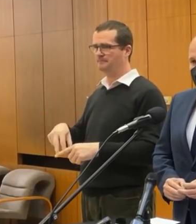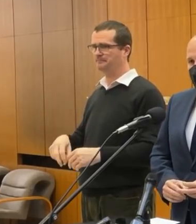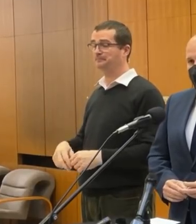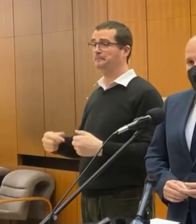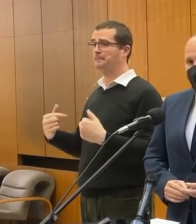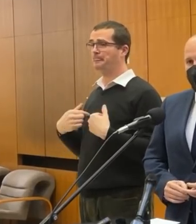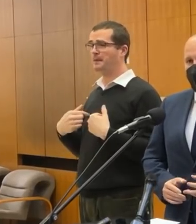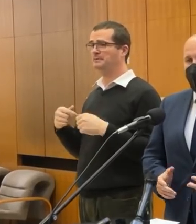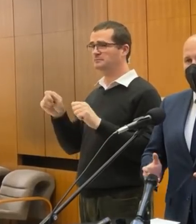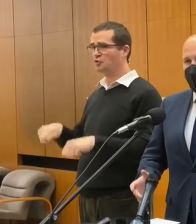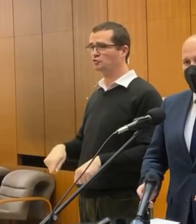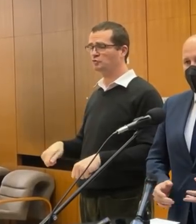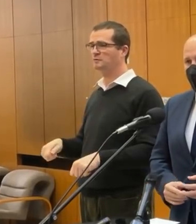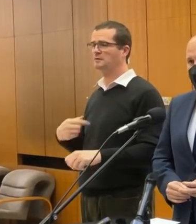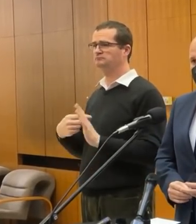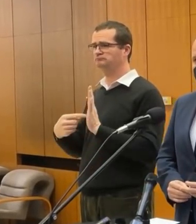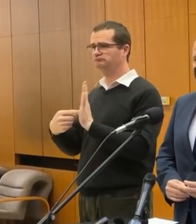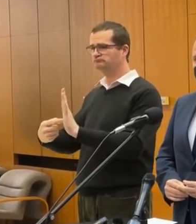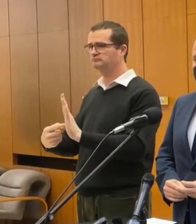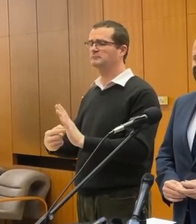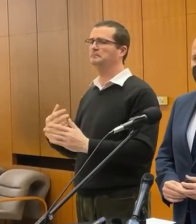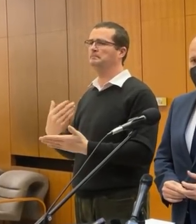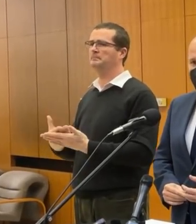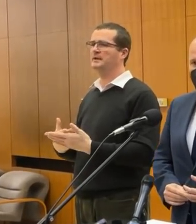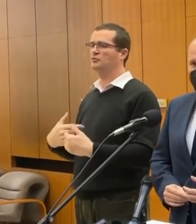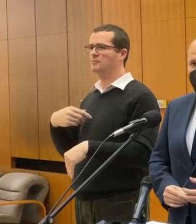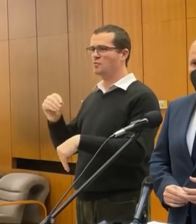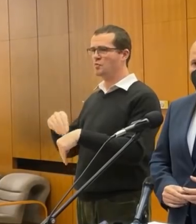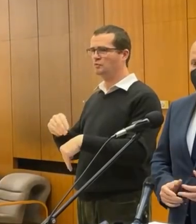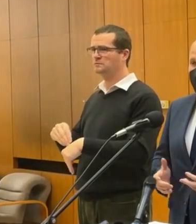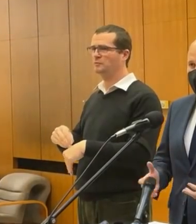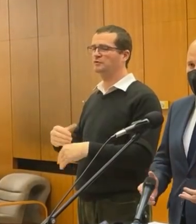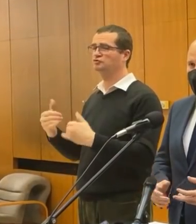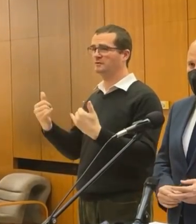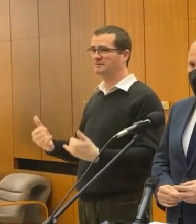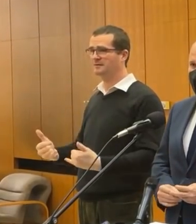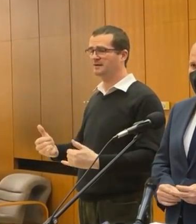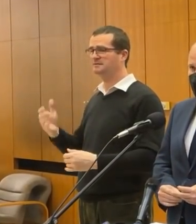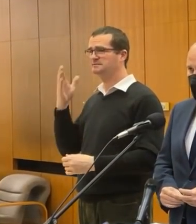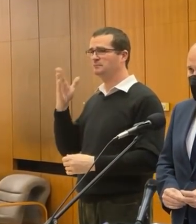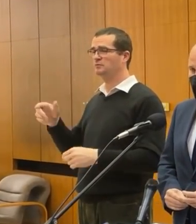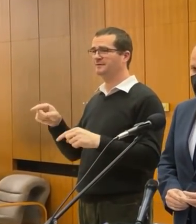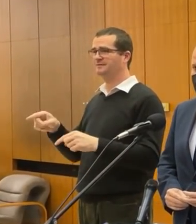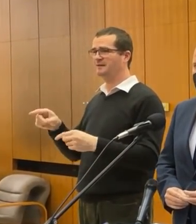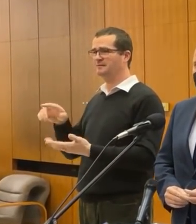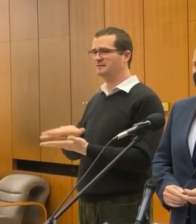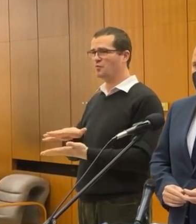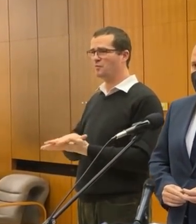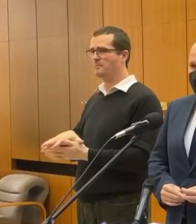My sme sa rozhodli, že pôjdeme veľmi transparentnou cestou a preto vám oznamujeme, že dnes bude tento